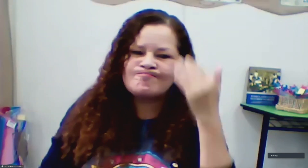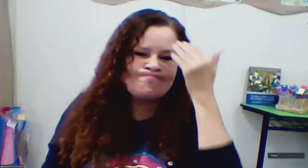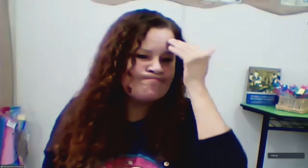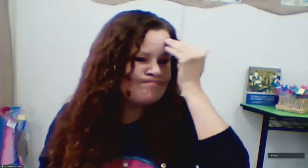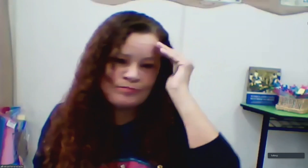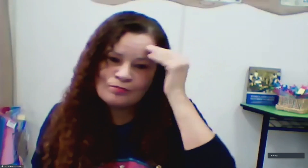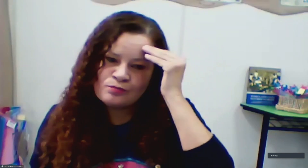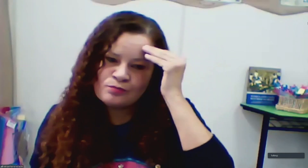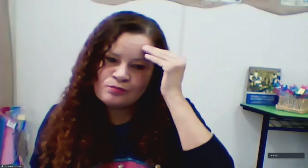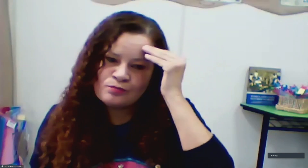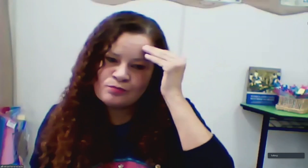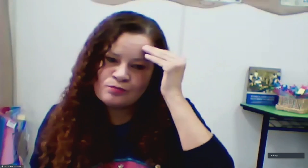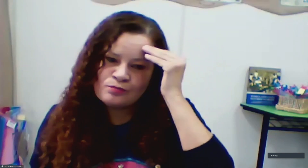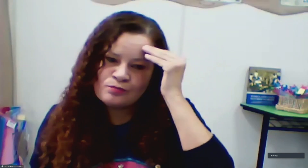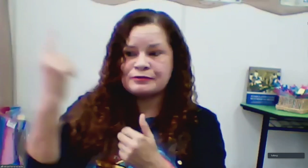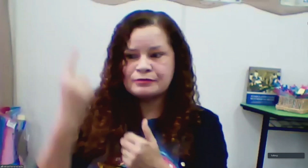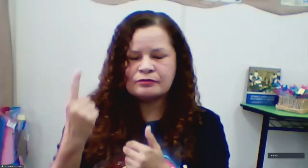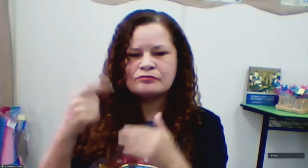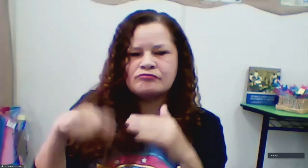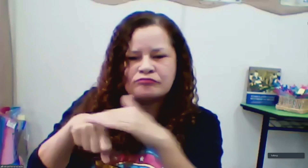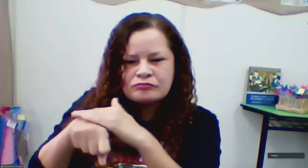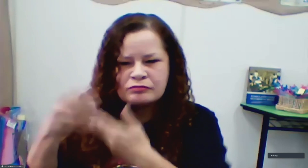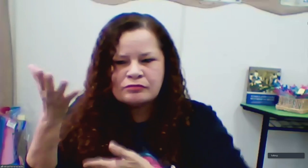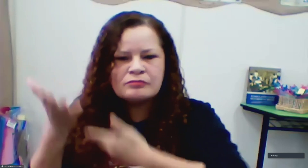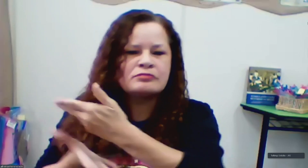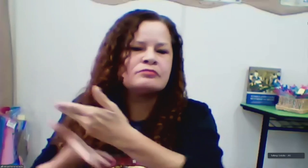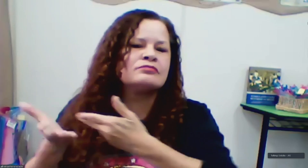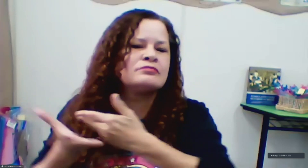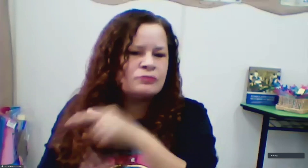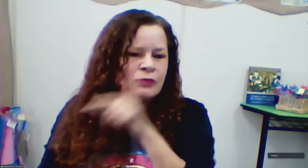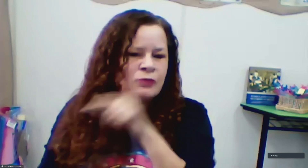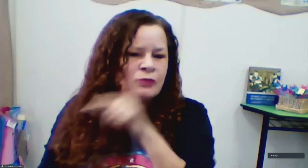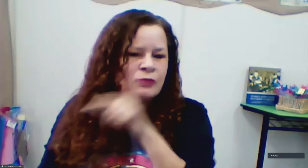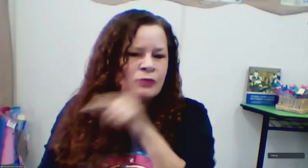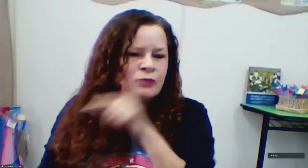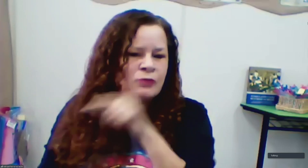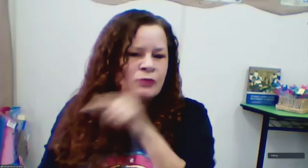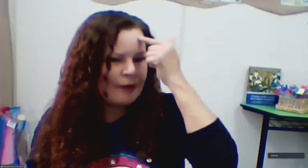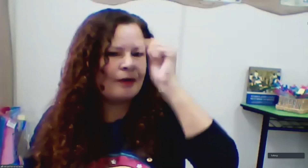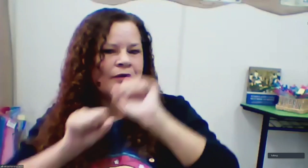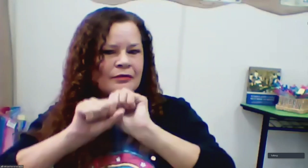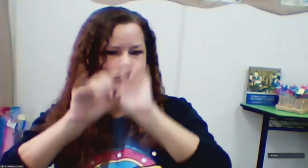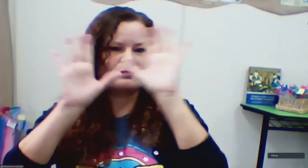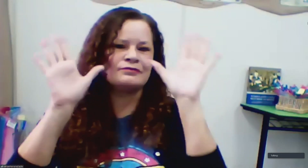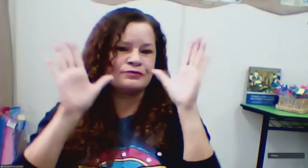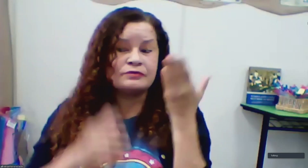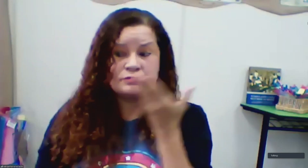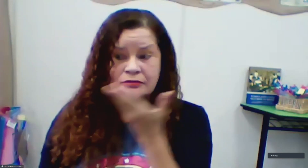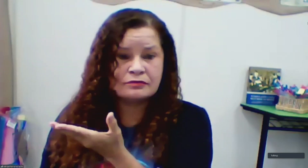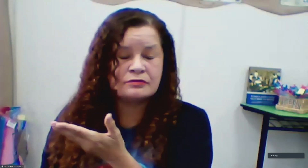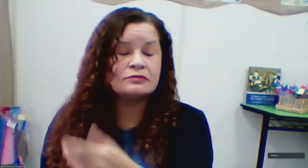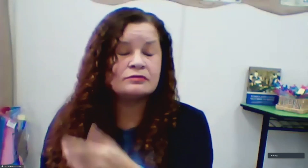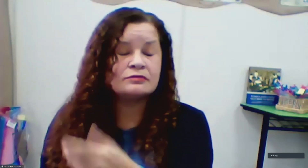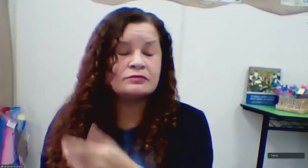este aluno continuou sem entender. Então tem que haver essa troca, isso tem que ficar claro na cabeça